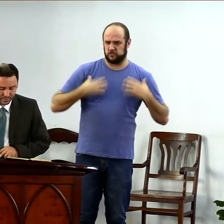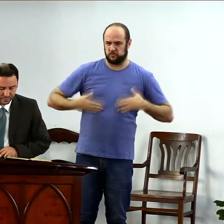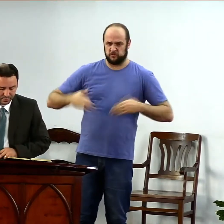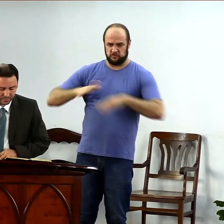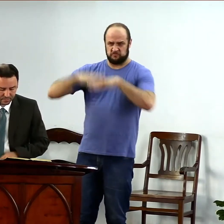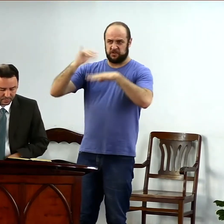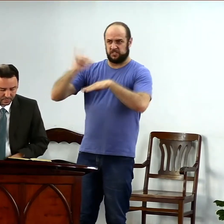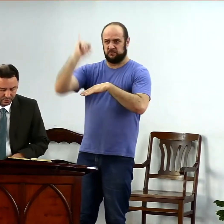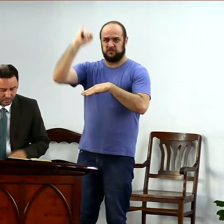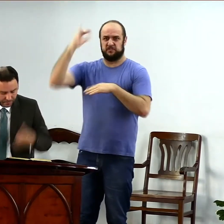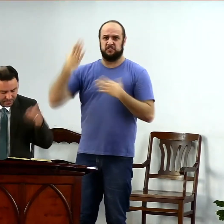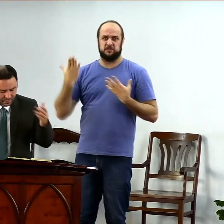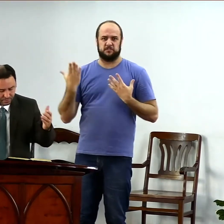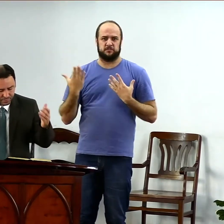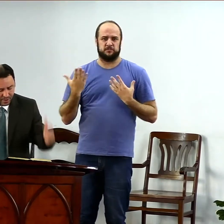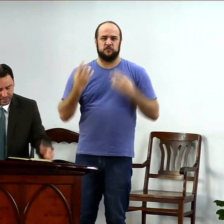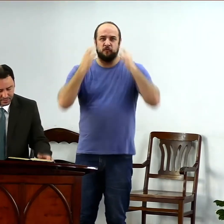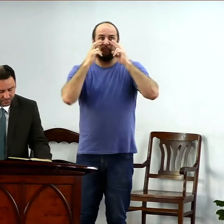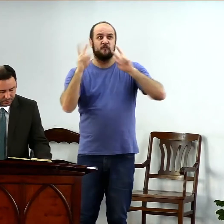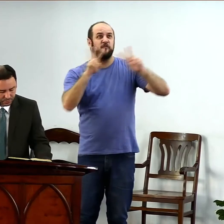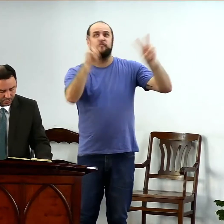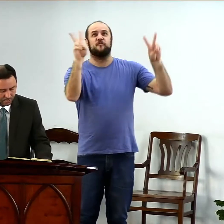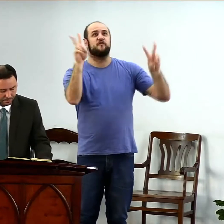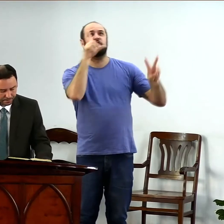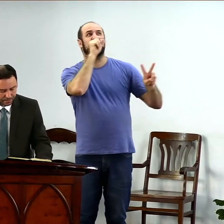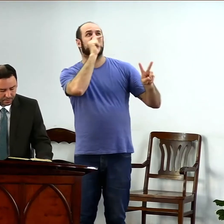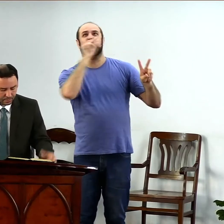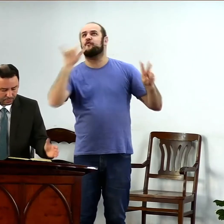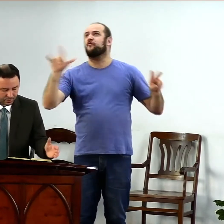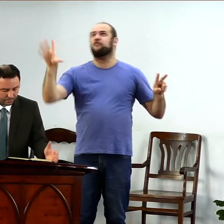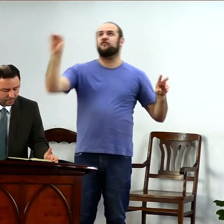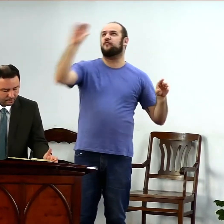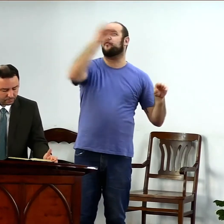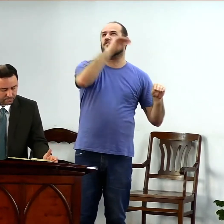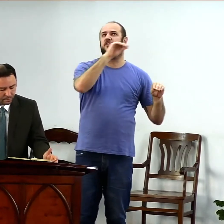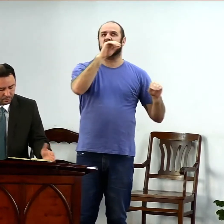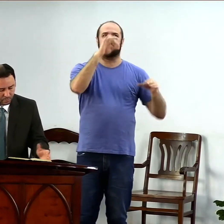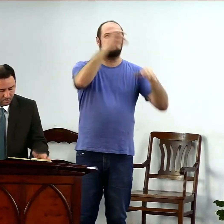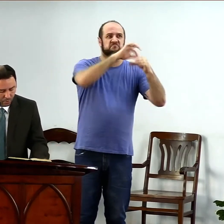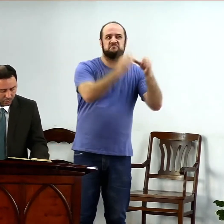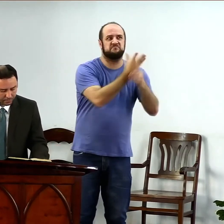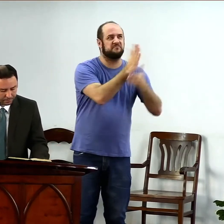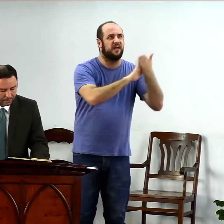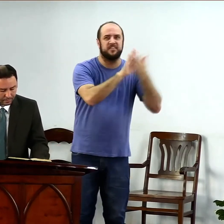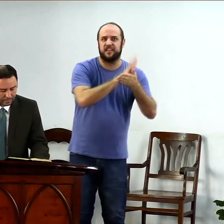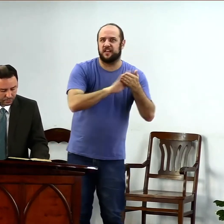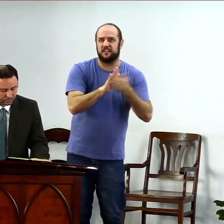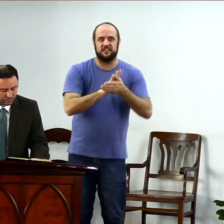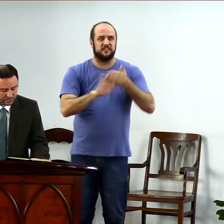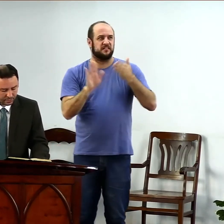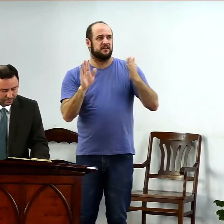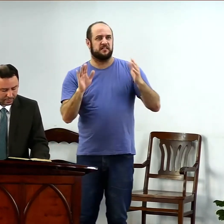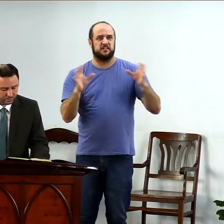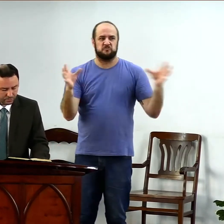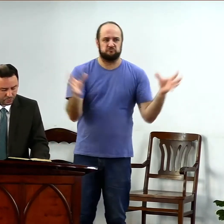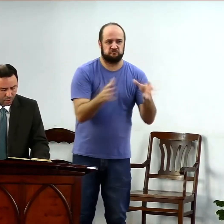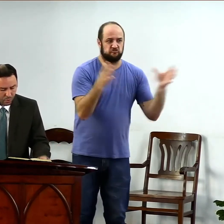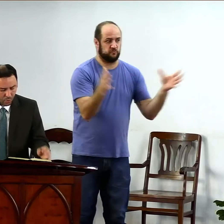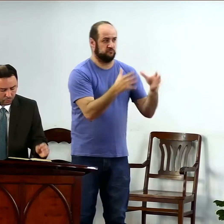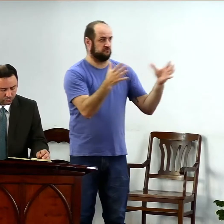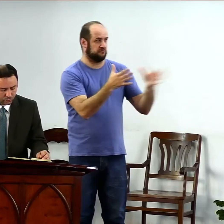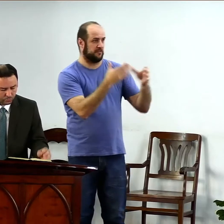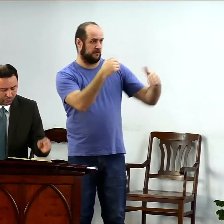as vestes? Observai as aves do céu, não semeiam, não colhem, nem ajuntam em